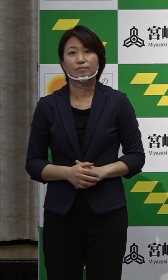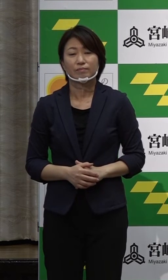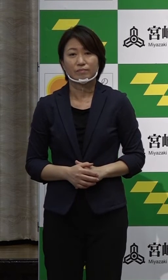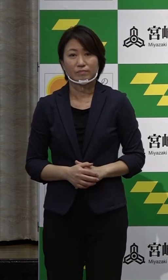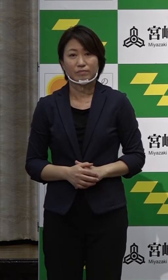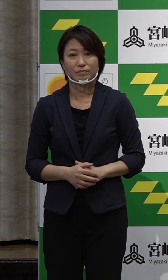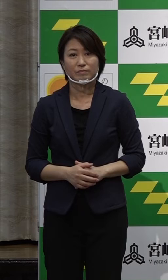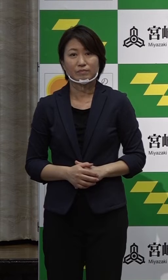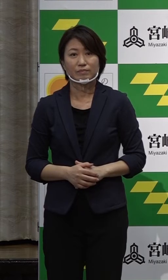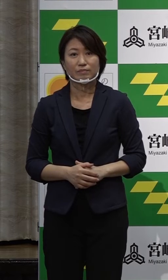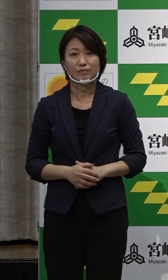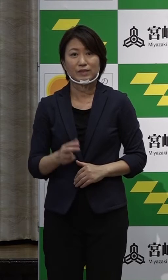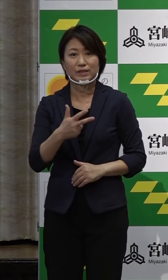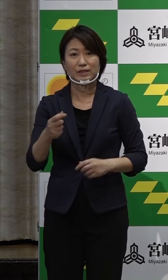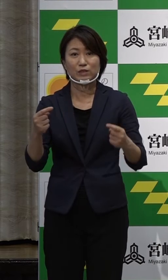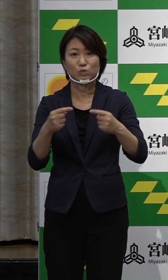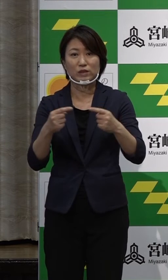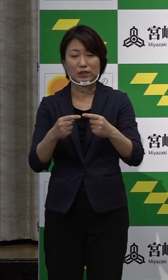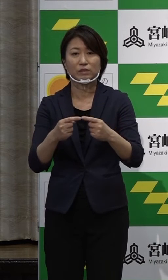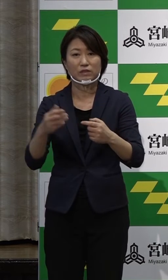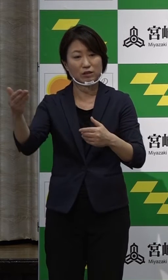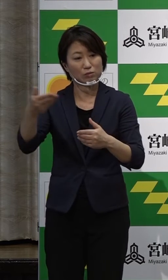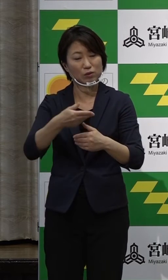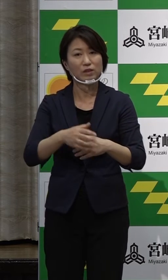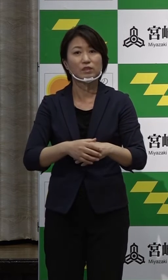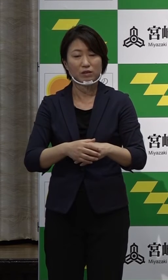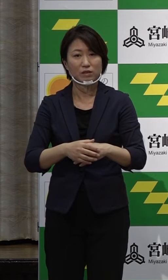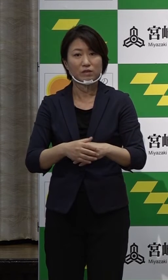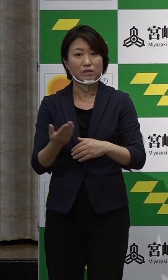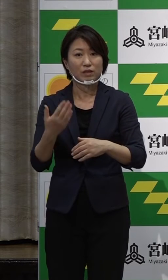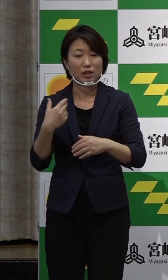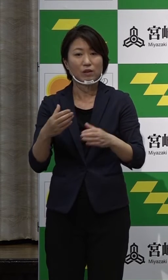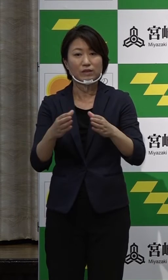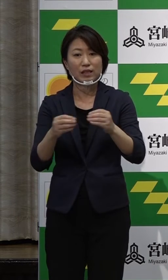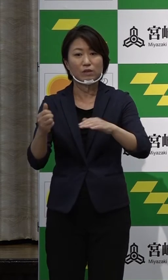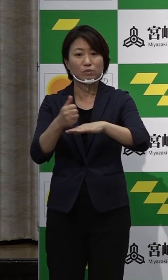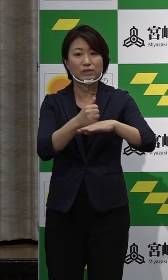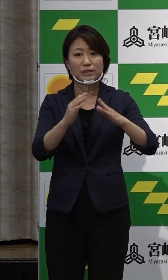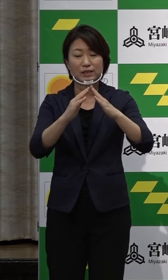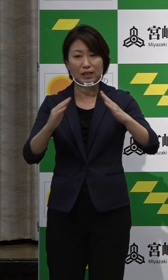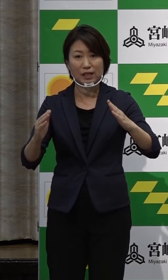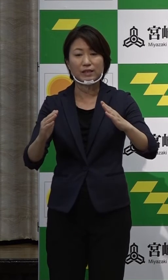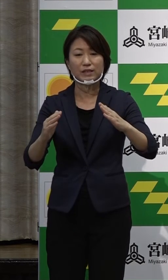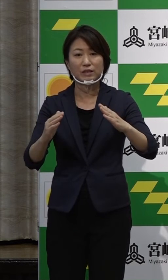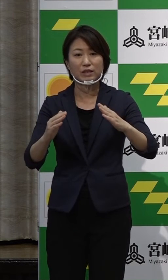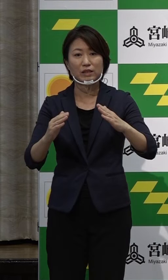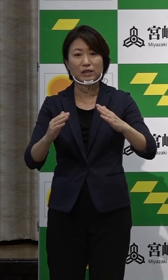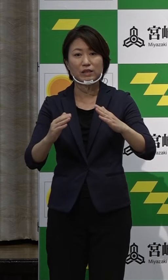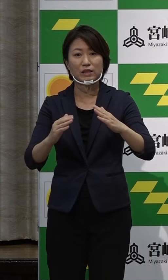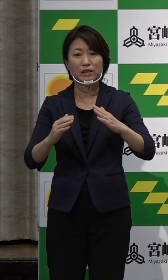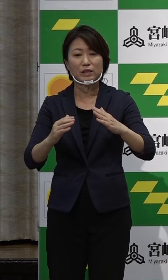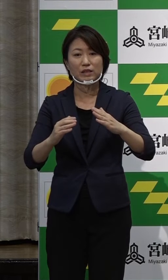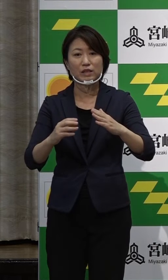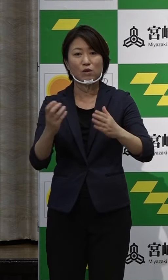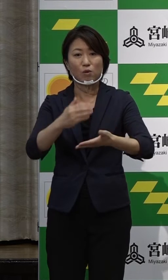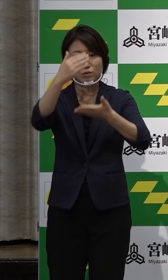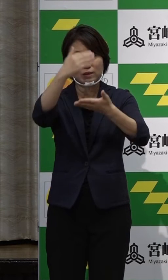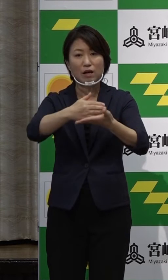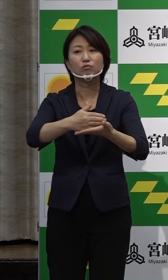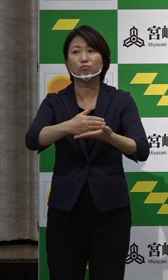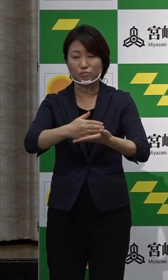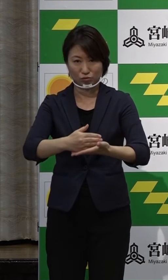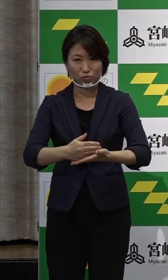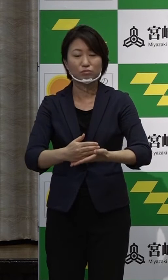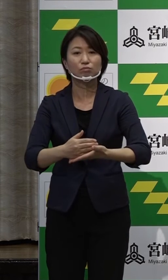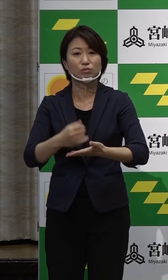時事通信です。以前の全国知事会の方でロックダウン、都市封鎖のような手法のあり方について言